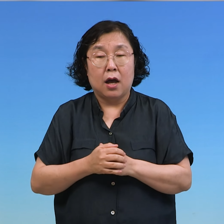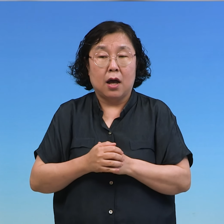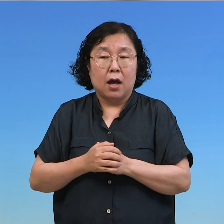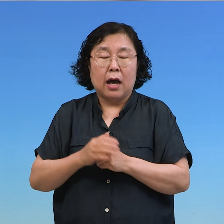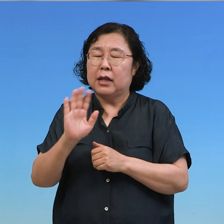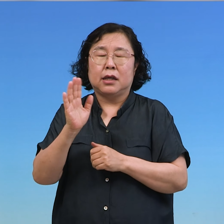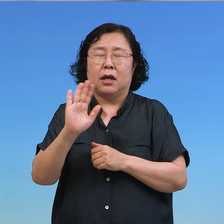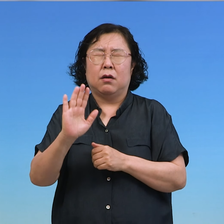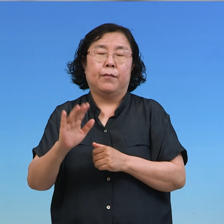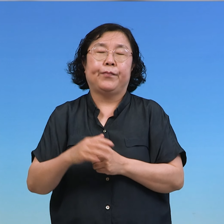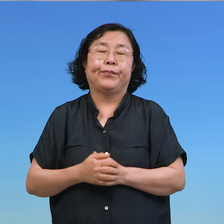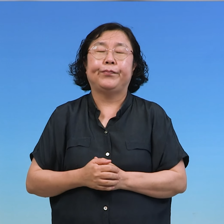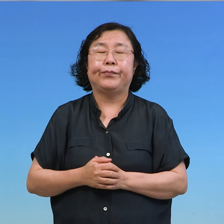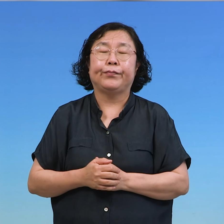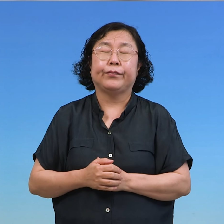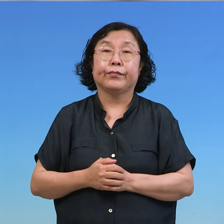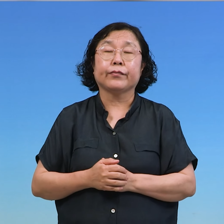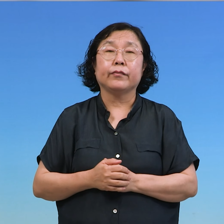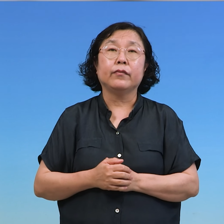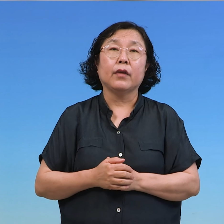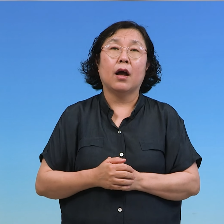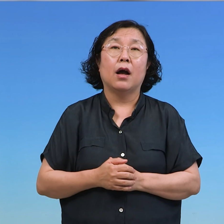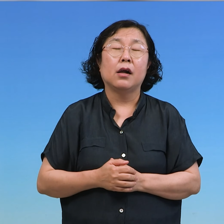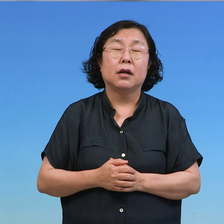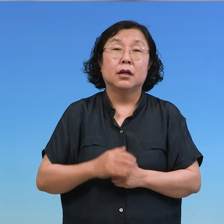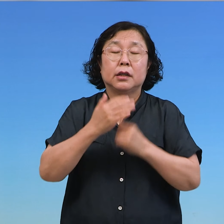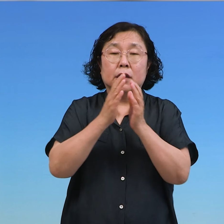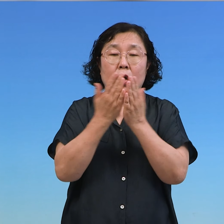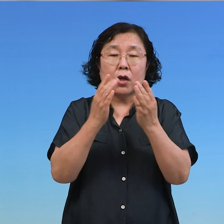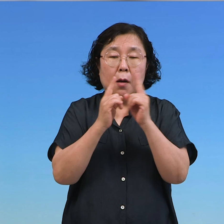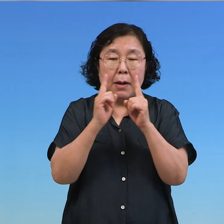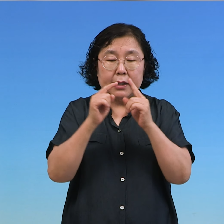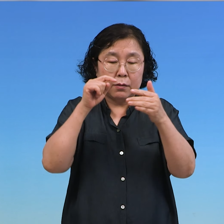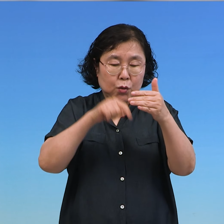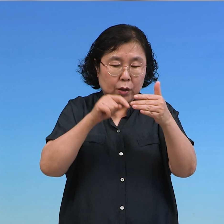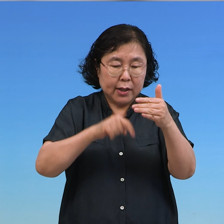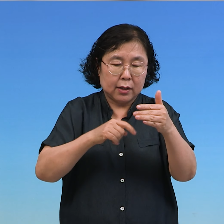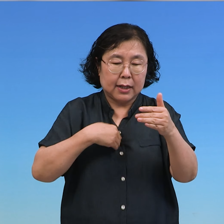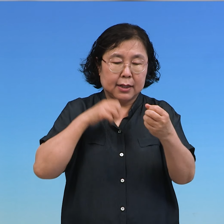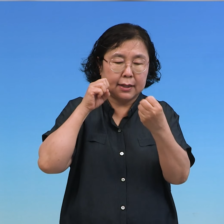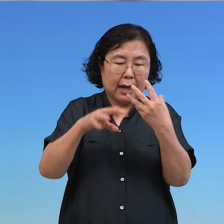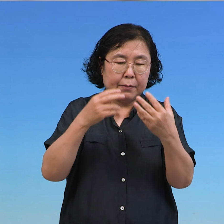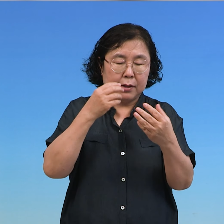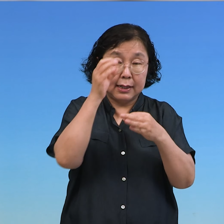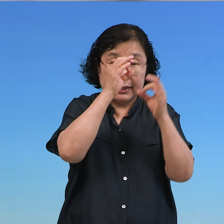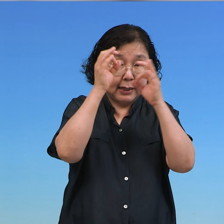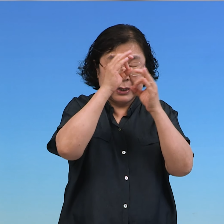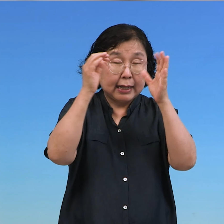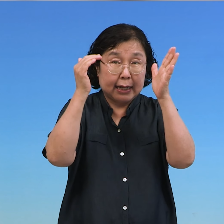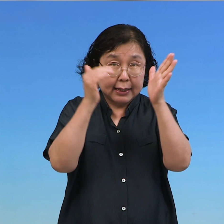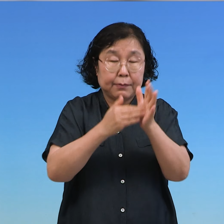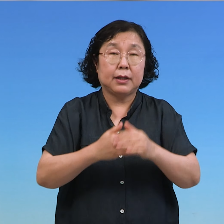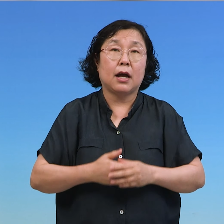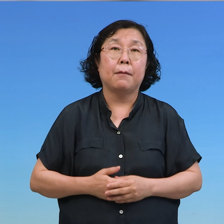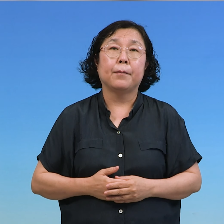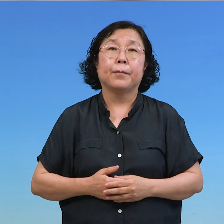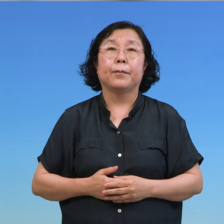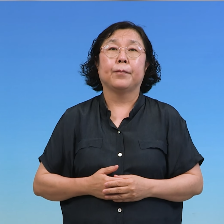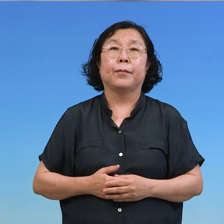대학원까지 나오신 거 아니야? 그게 아니고요 저는 본문에서 그 답을 찾은 겁니다 어디서 답을